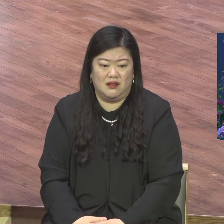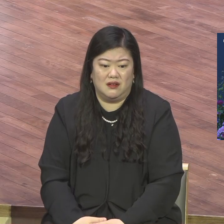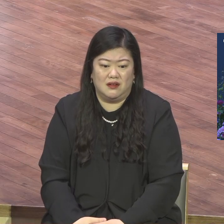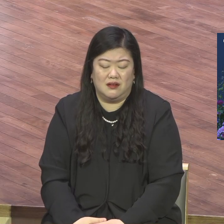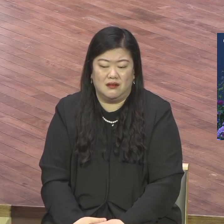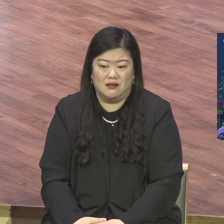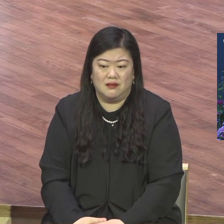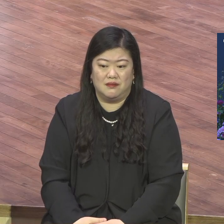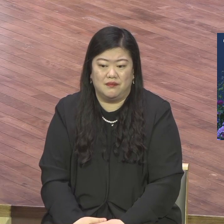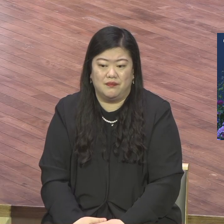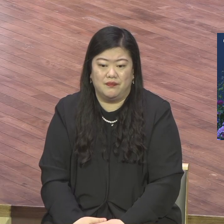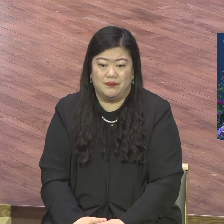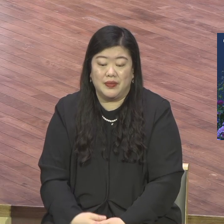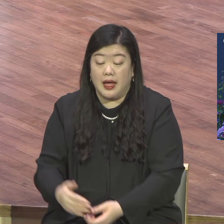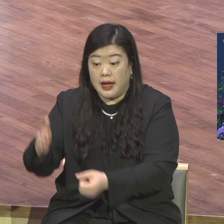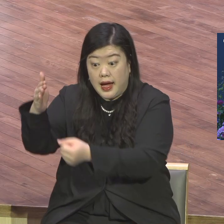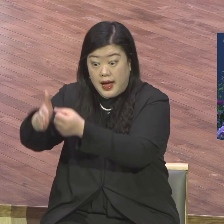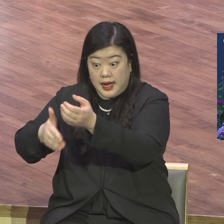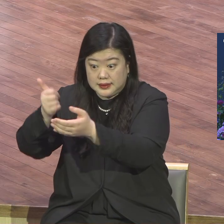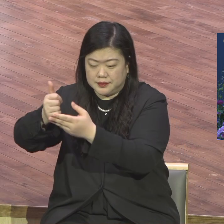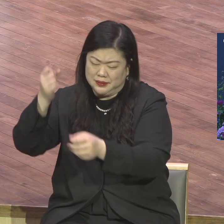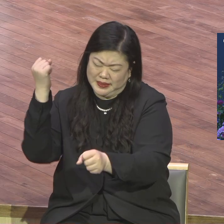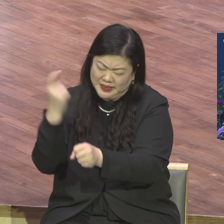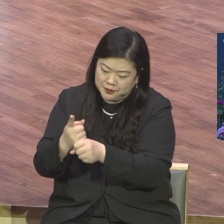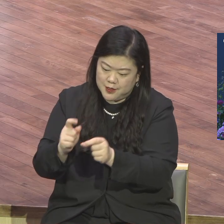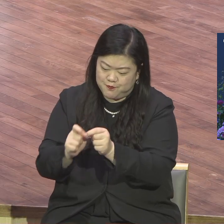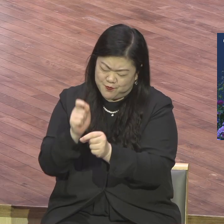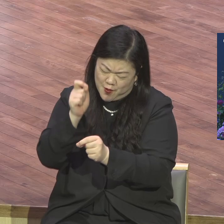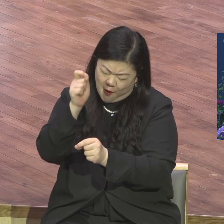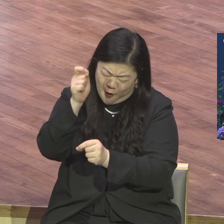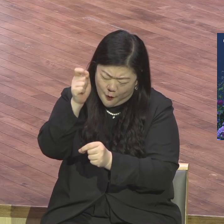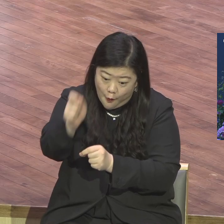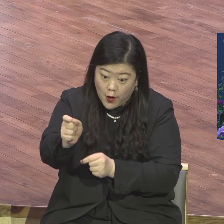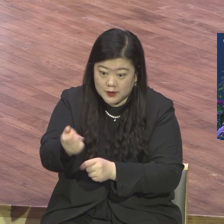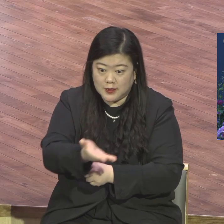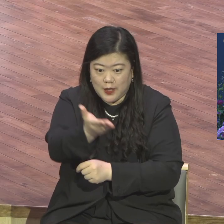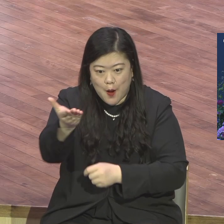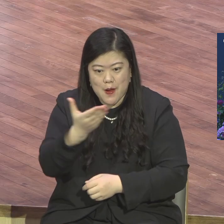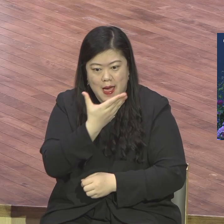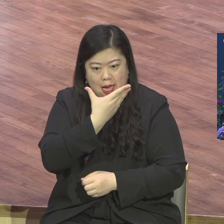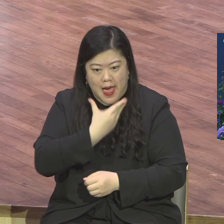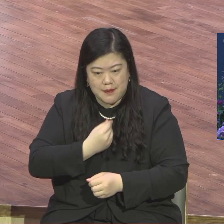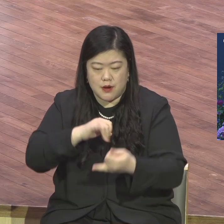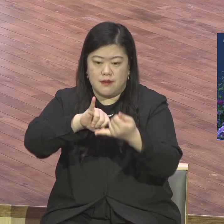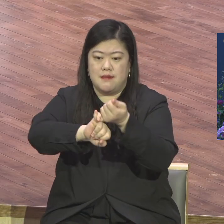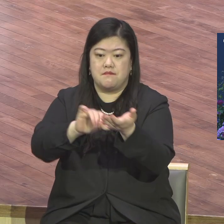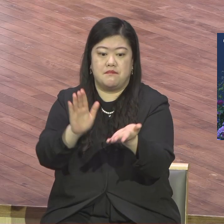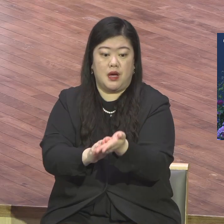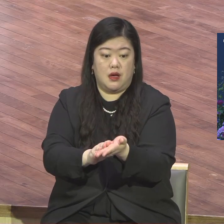영원히 완벽하게 보장되어 버렸는데 뭐가 그래 두려웠어?